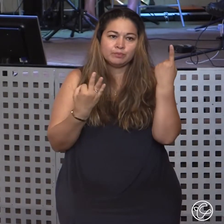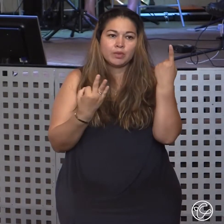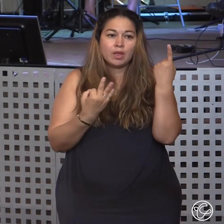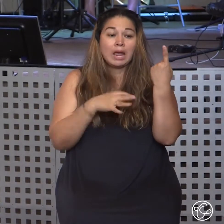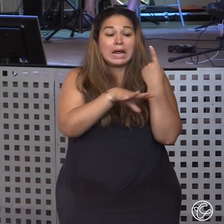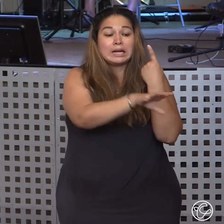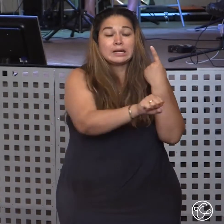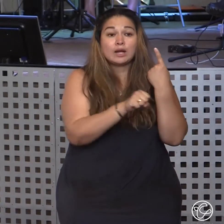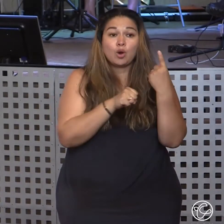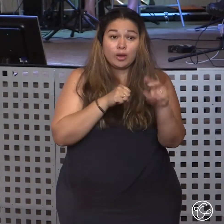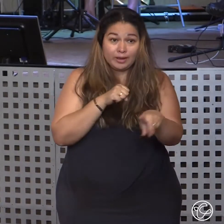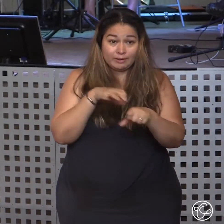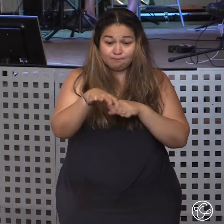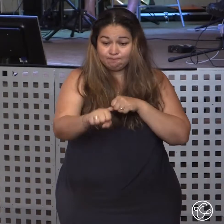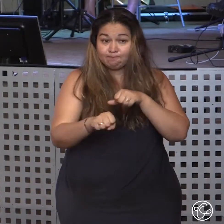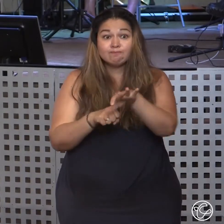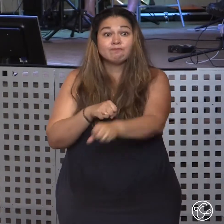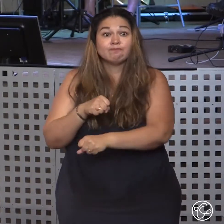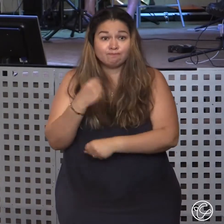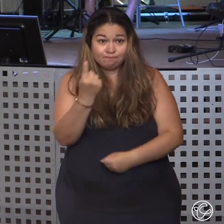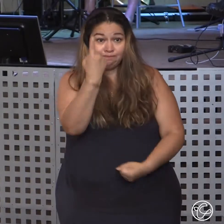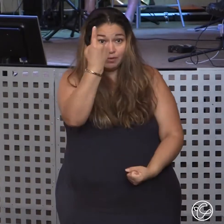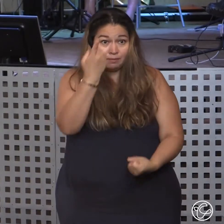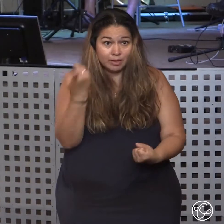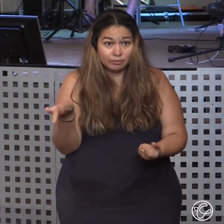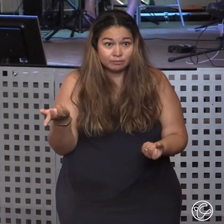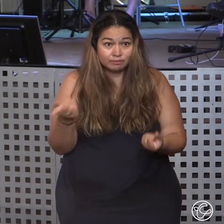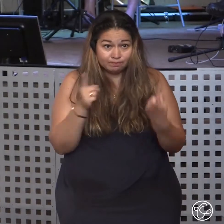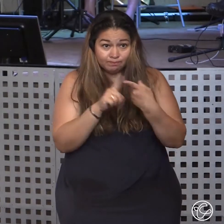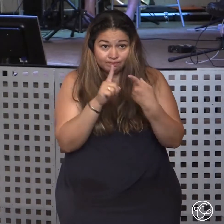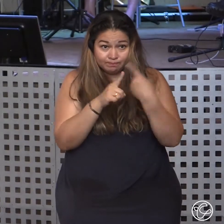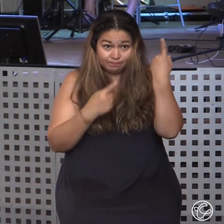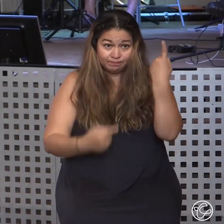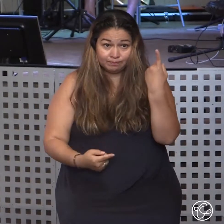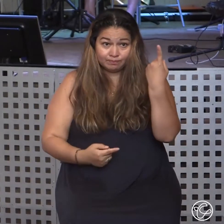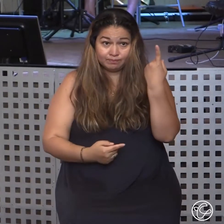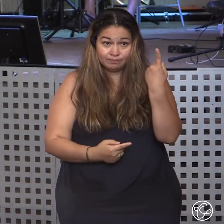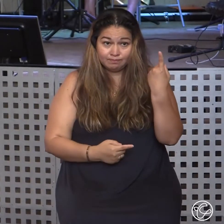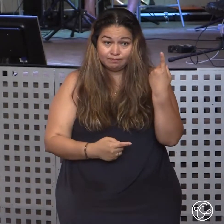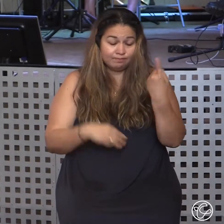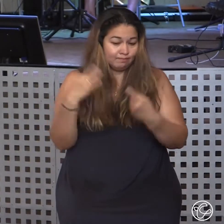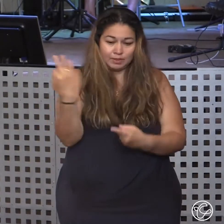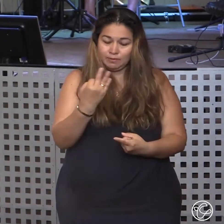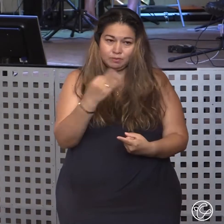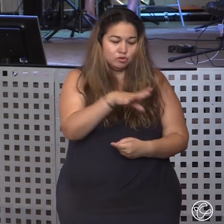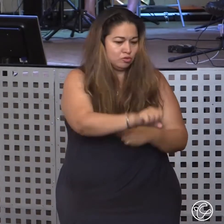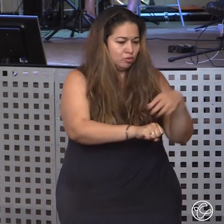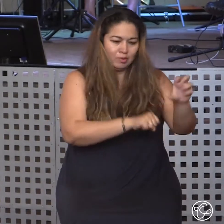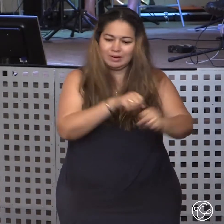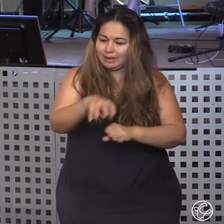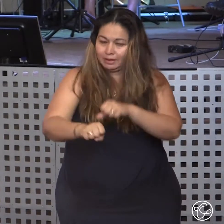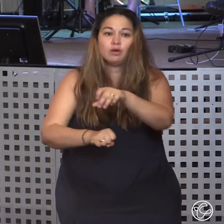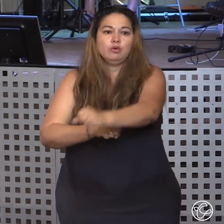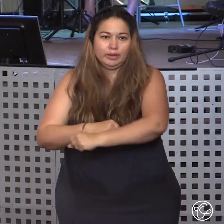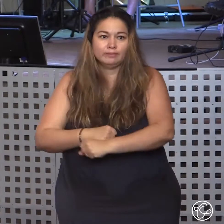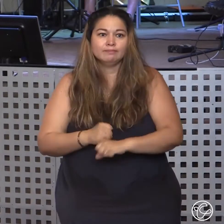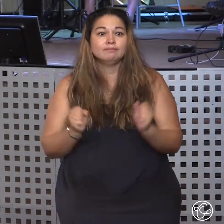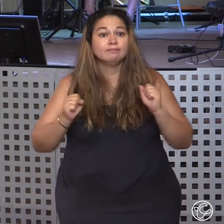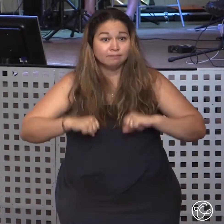recoger. Yo creo que eso nos ha quedado claro ya el fin de semana pasado, ¿no? Hay que recoger. Tenemos que estar dispuestos a